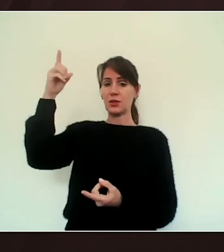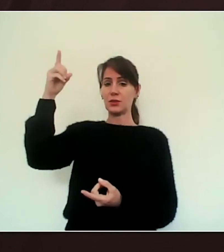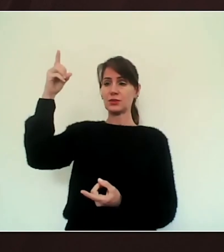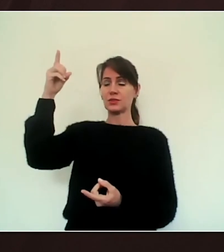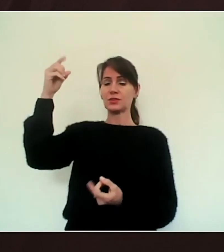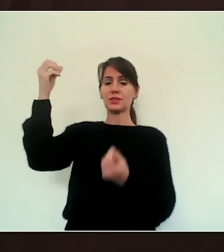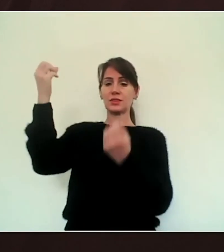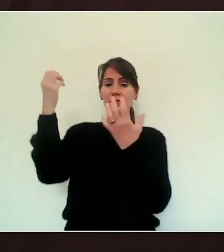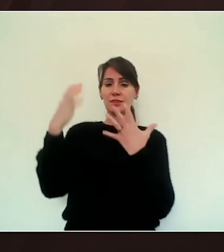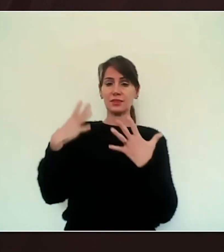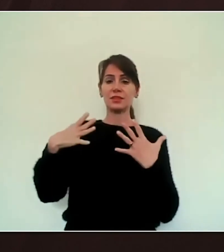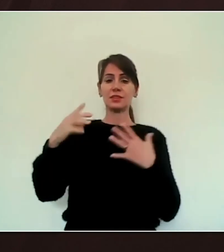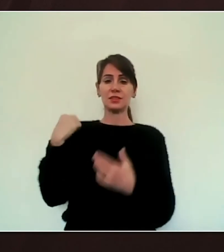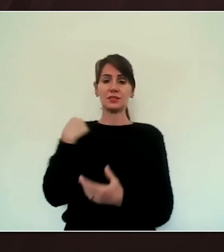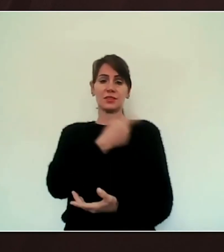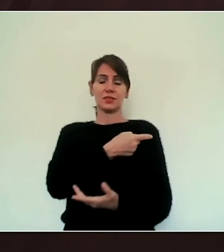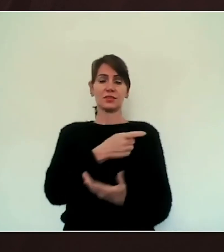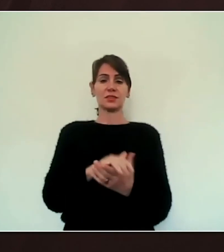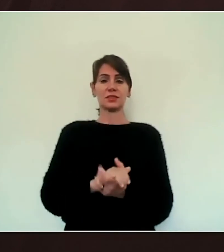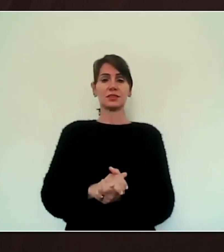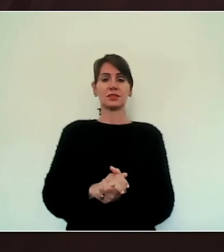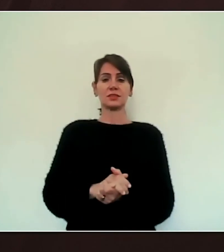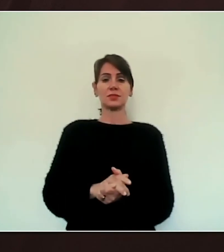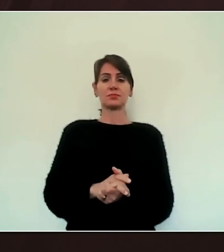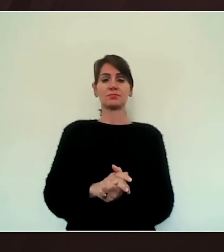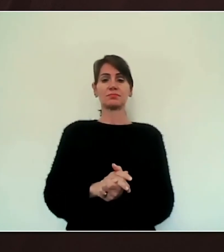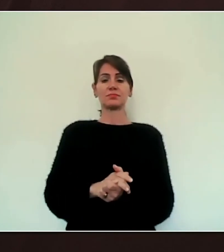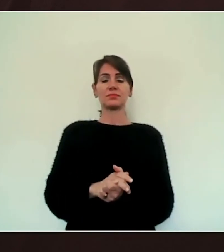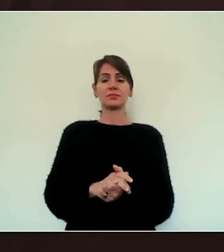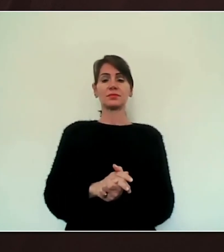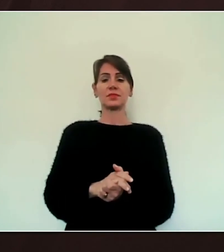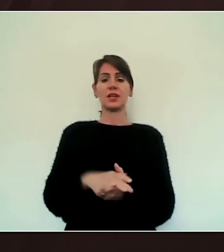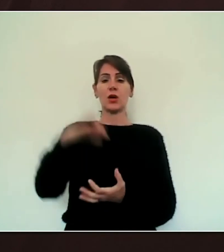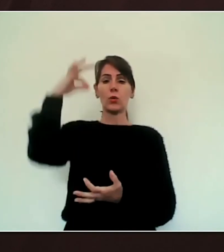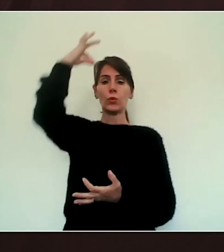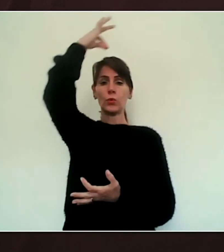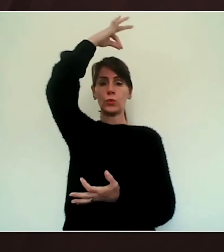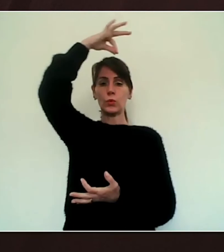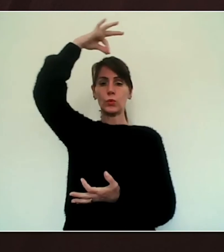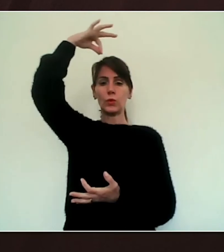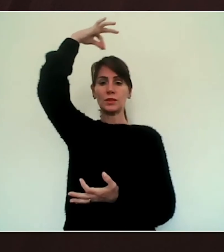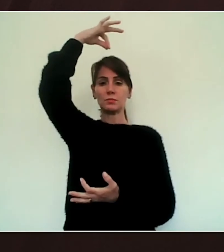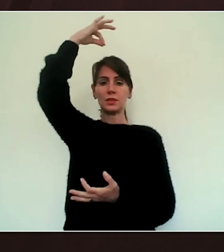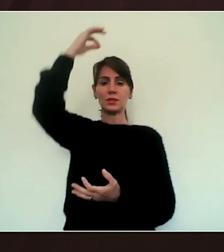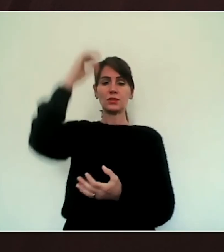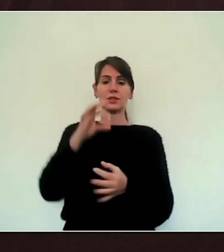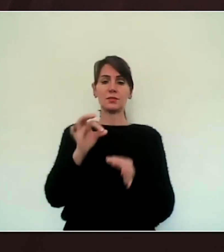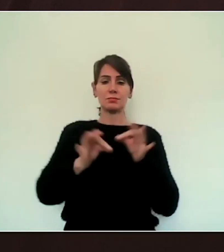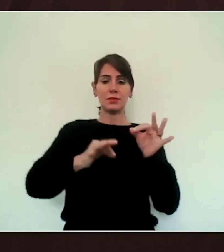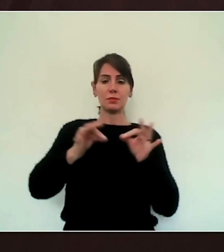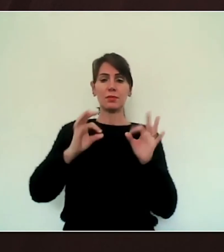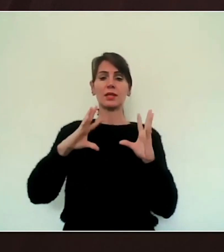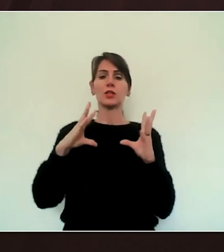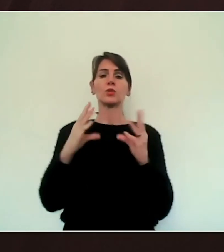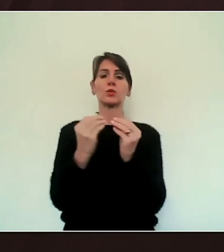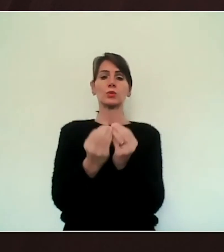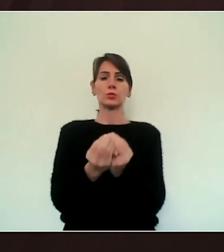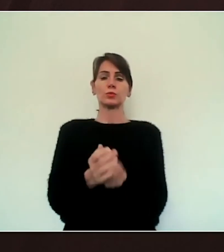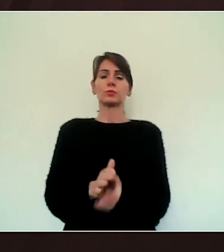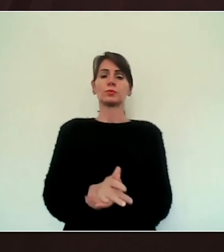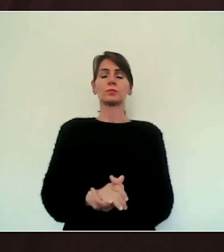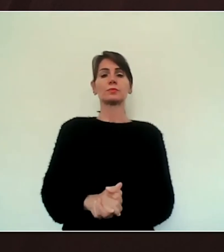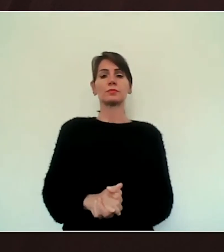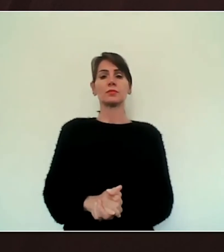abriu a porta, que ninguém vai fechar, é o Espírito, é o Senhor. Por isso, irmãos, quando nós